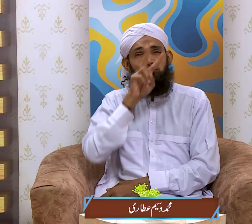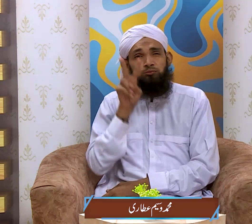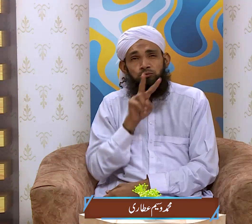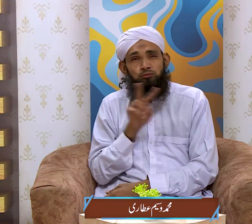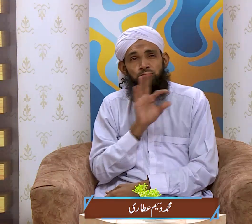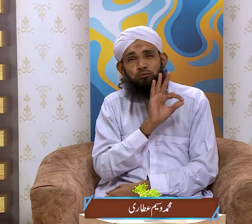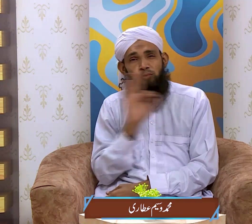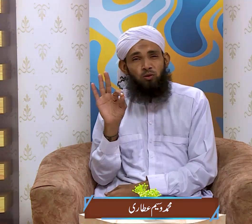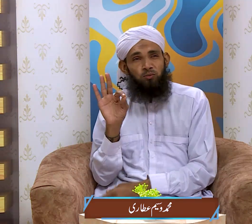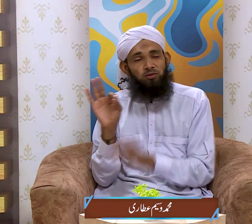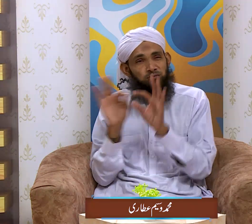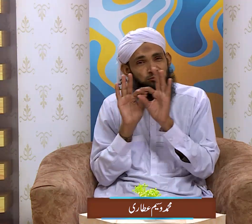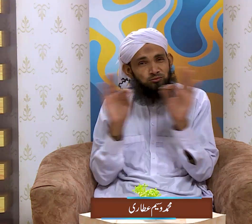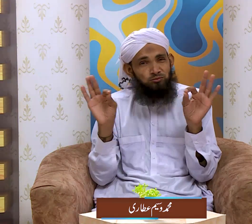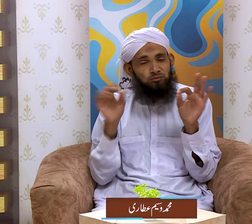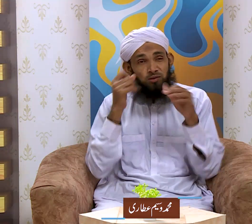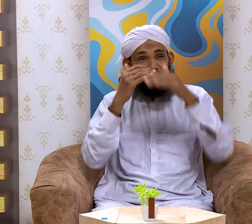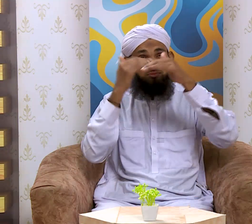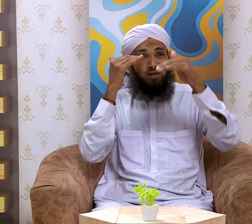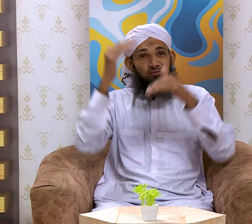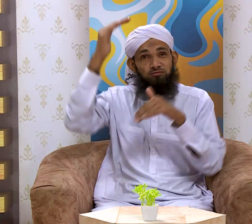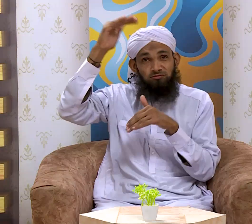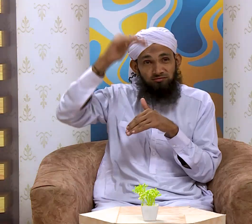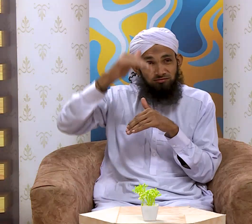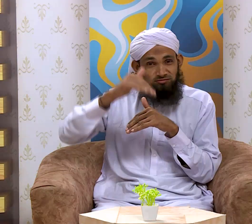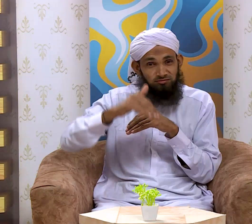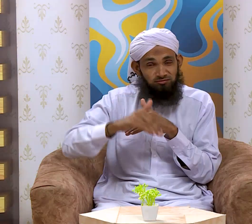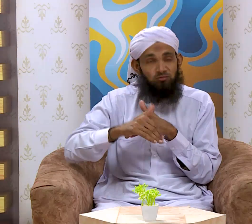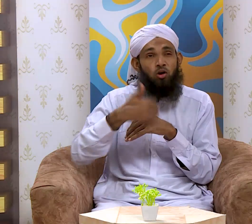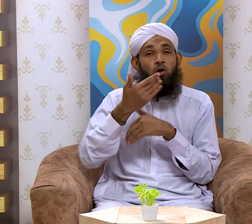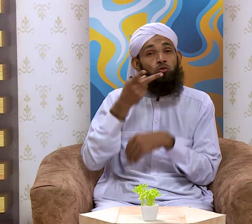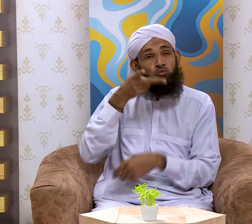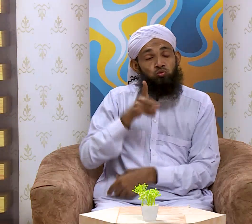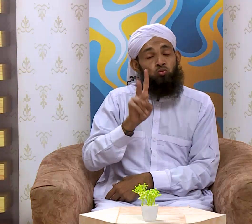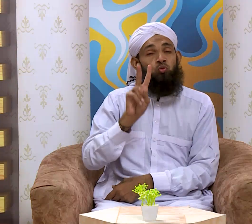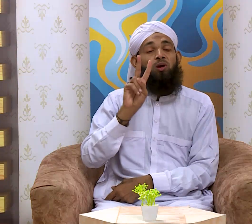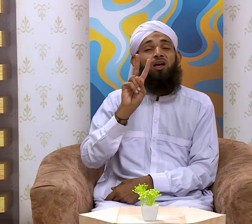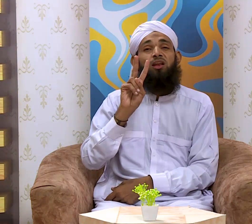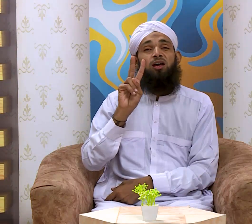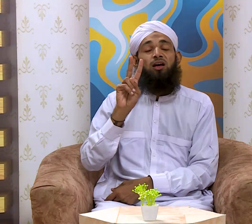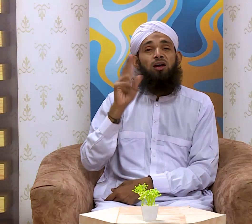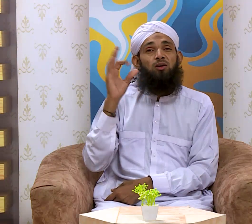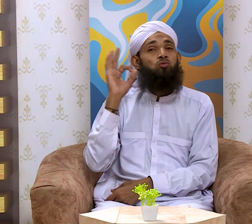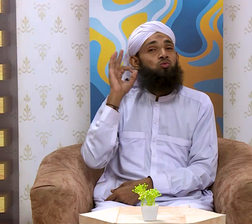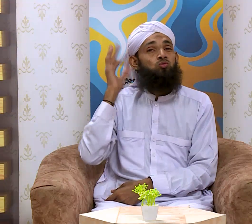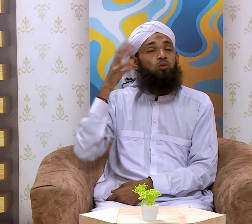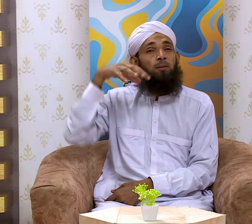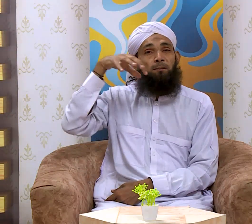کر آسمان سے زمین پر تشریف لائے اور بیت المقدس میں داخل ہوئے اور براق پر سوار ہو کر